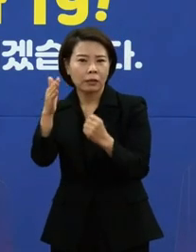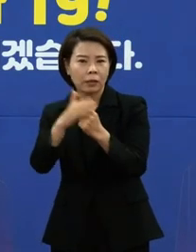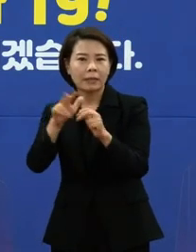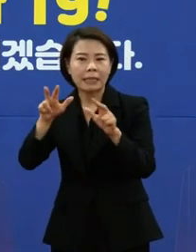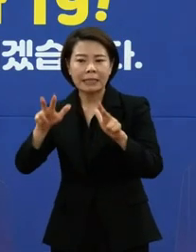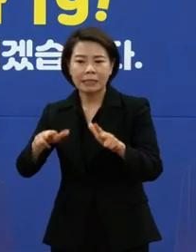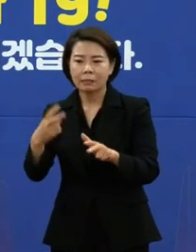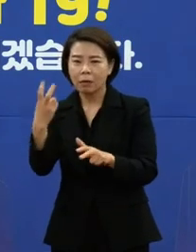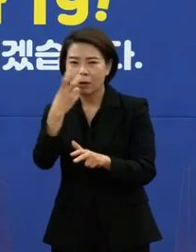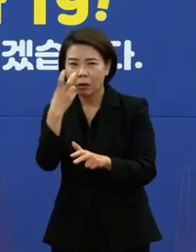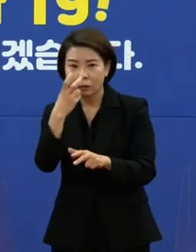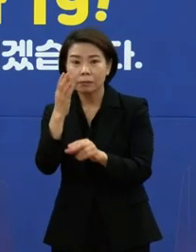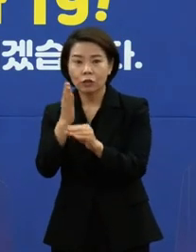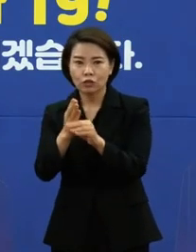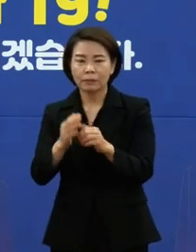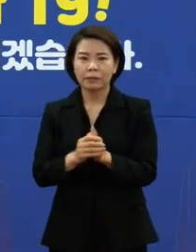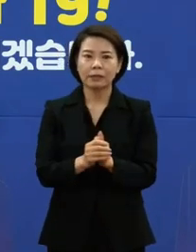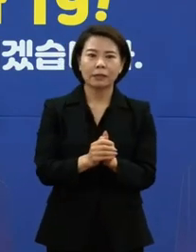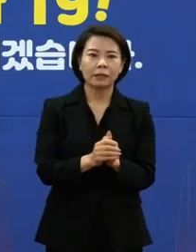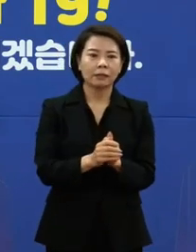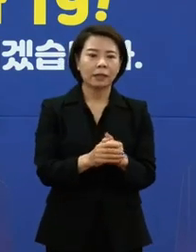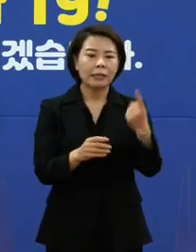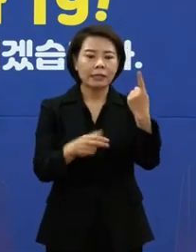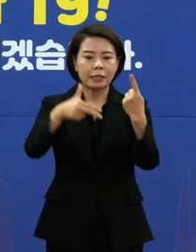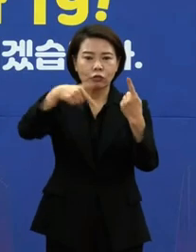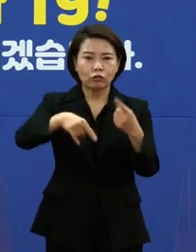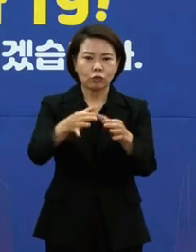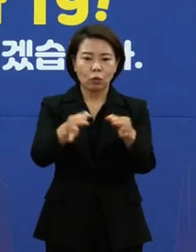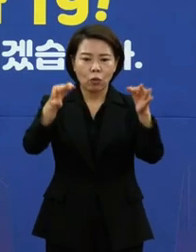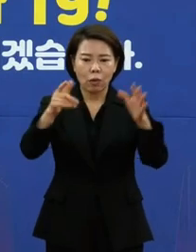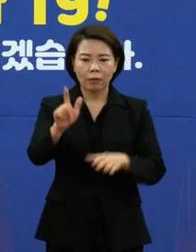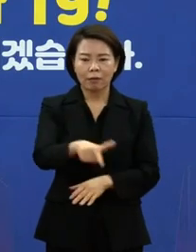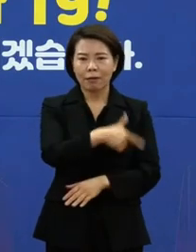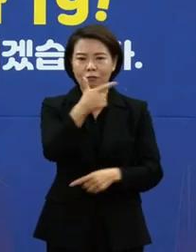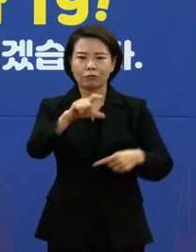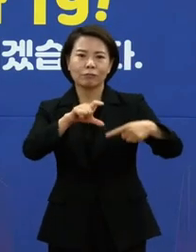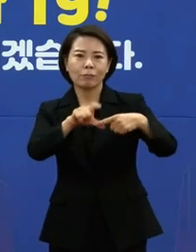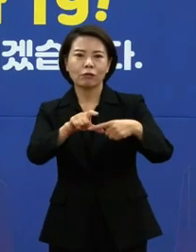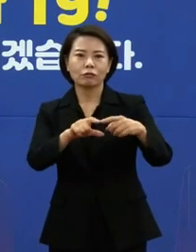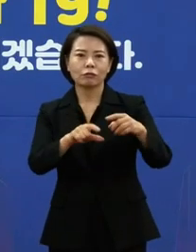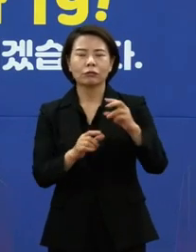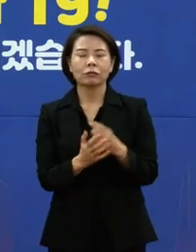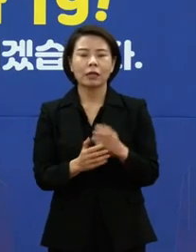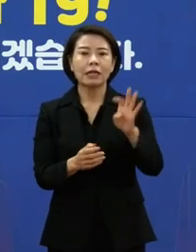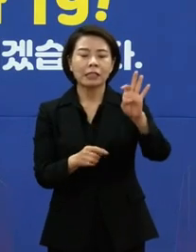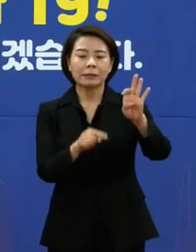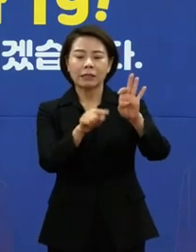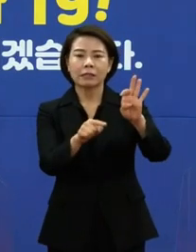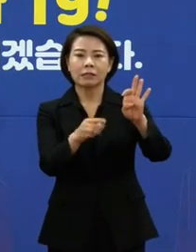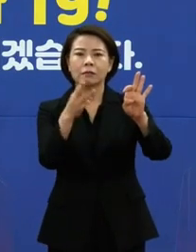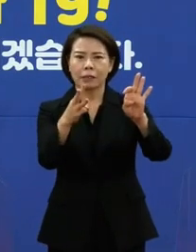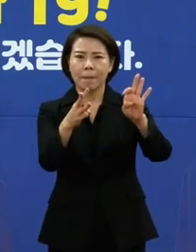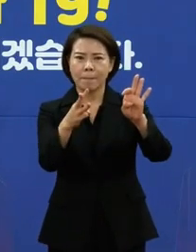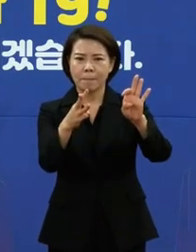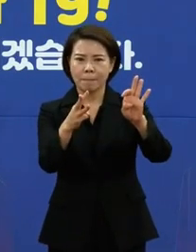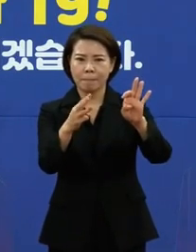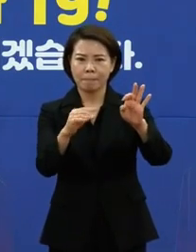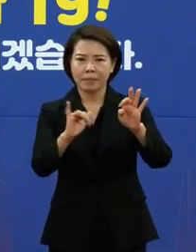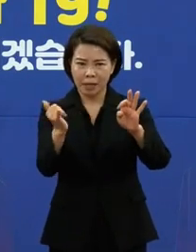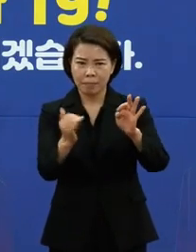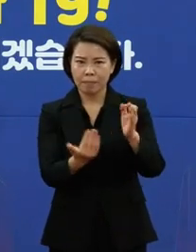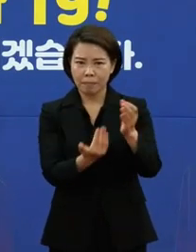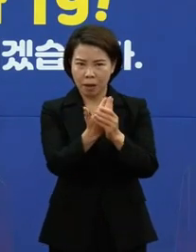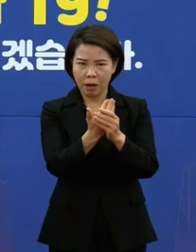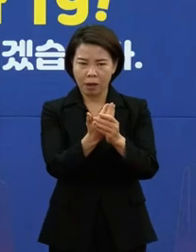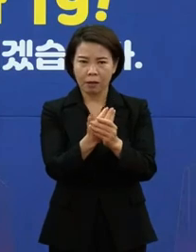역학조사가 진행 중에 있습니다. 최근 일주일간 하루 평균 14.3명 발생, 주간